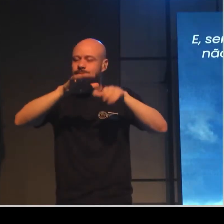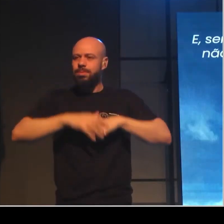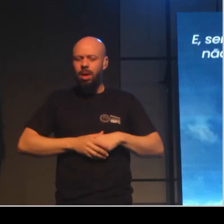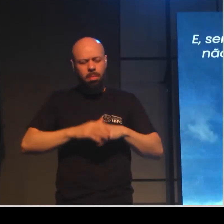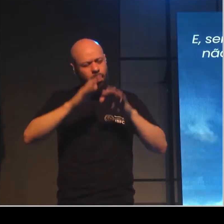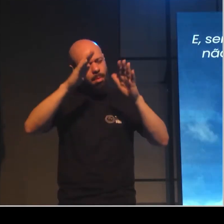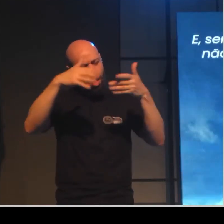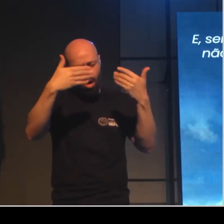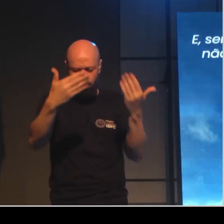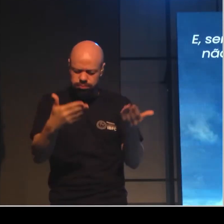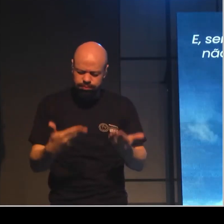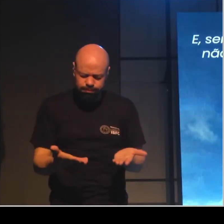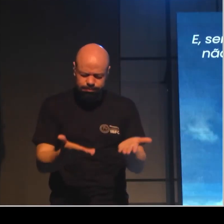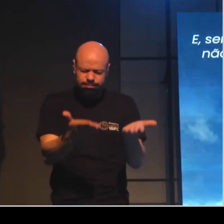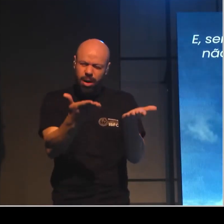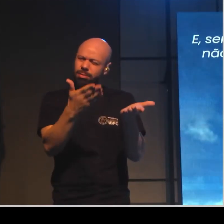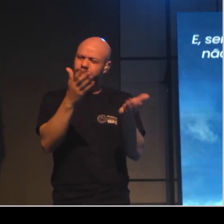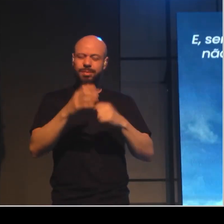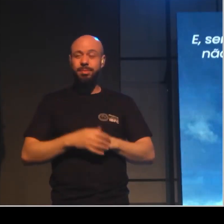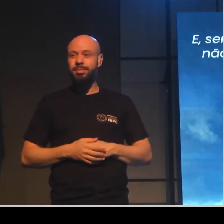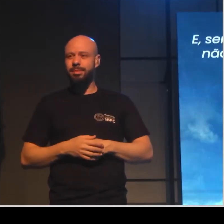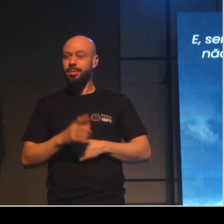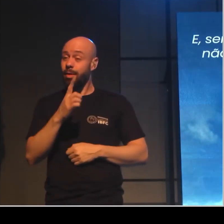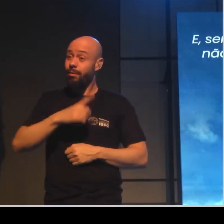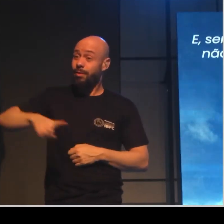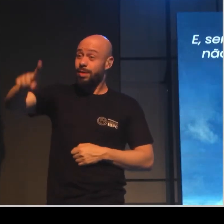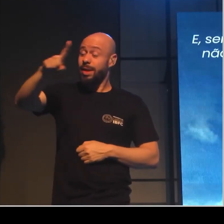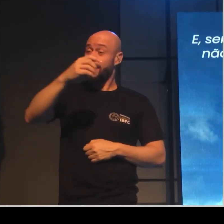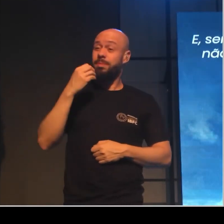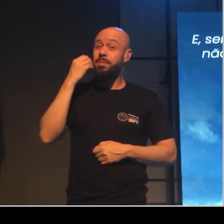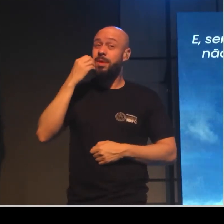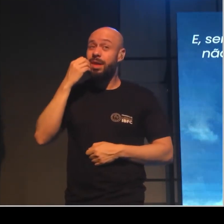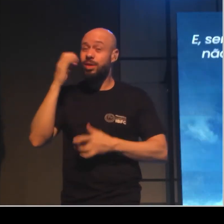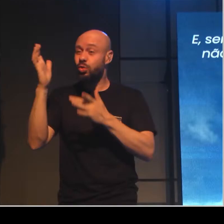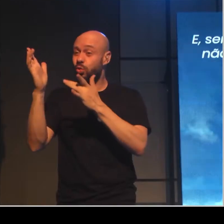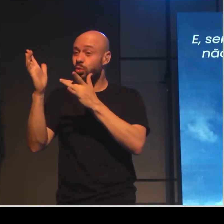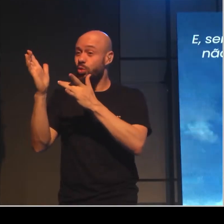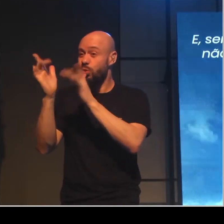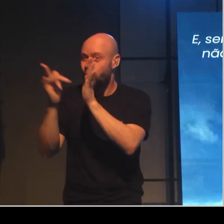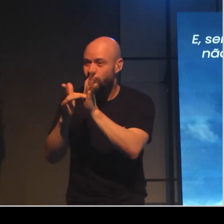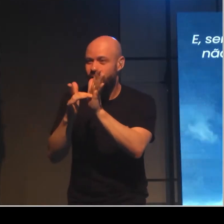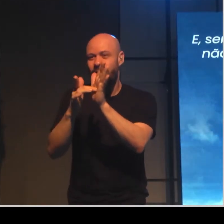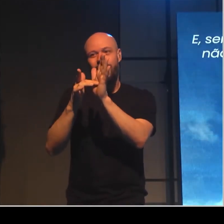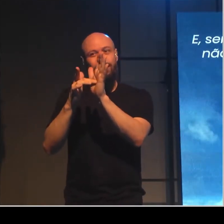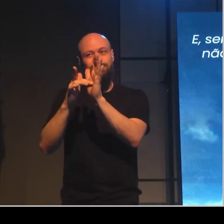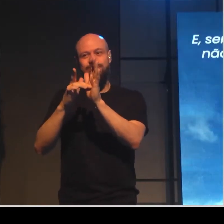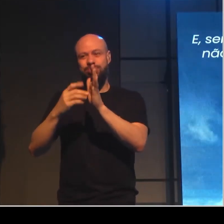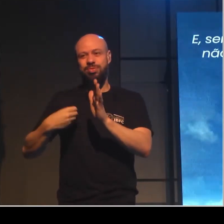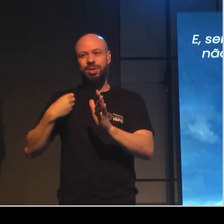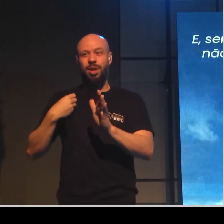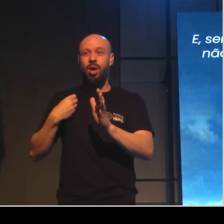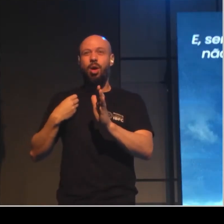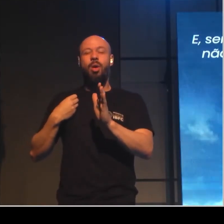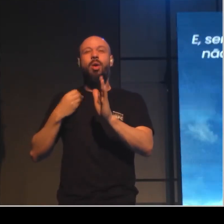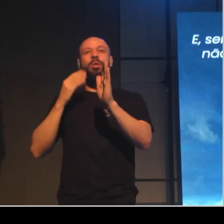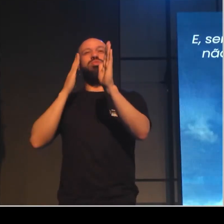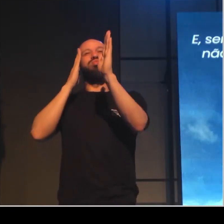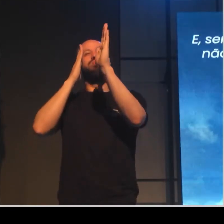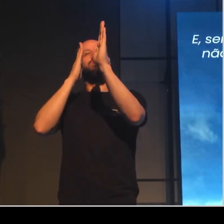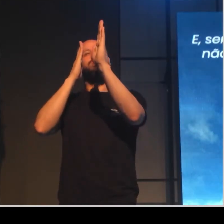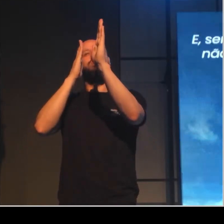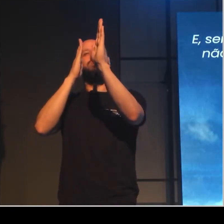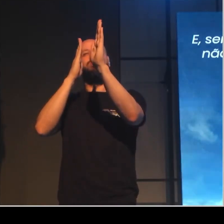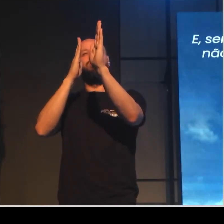você tem uma experiência com Jesus, isso muda a sua vida. Isso muda a sua direção. E eles então antes